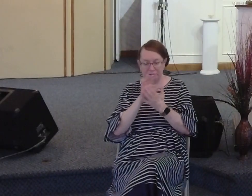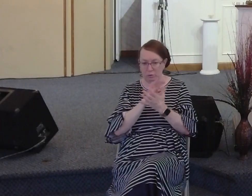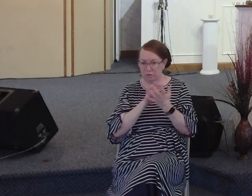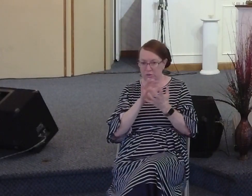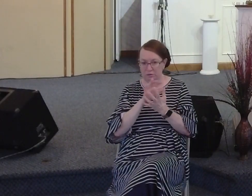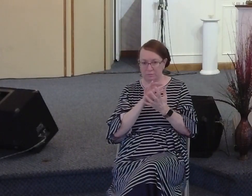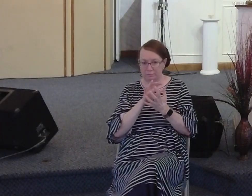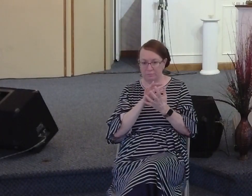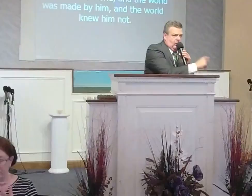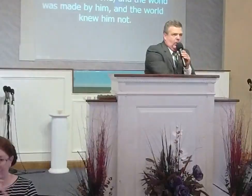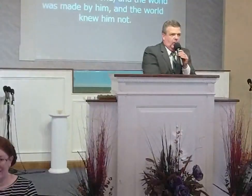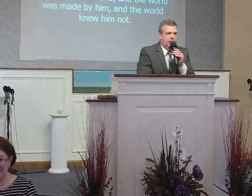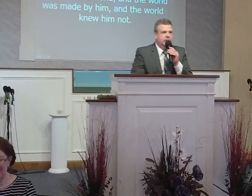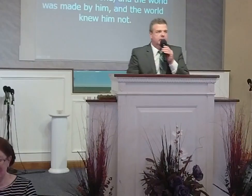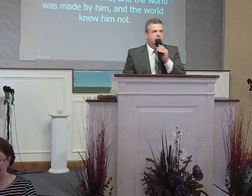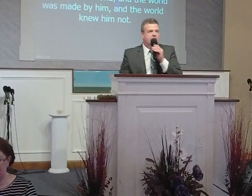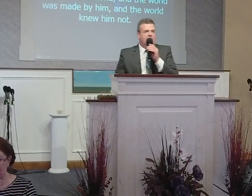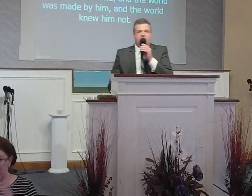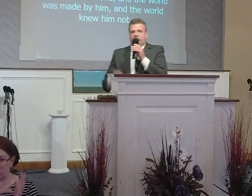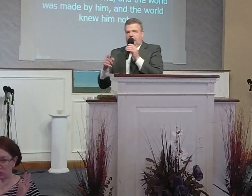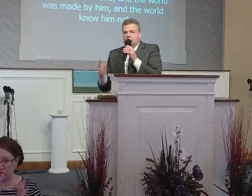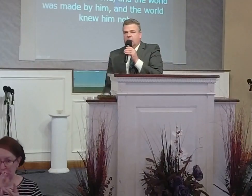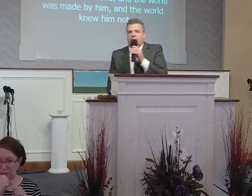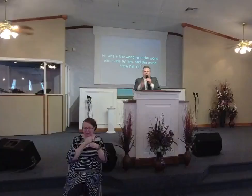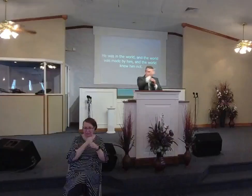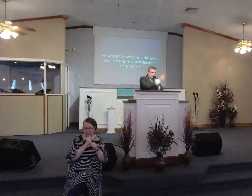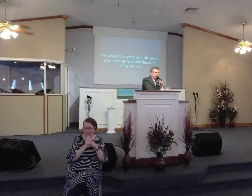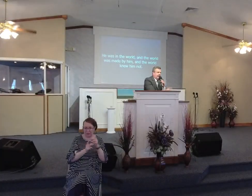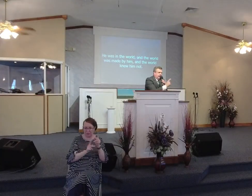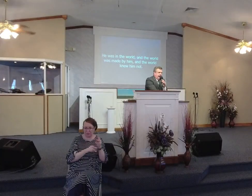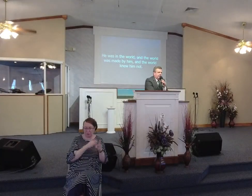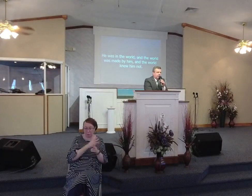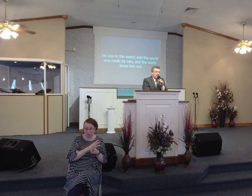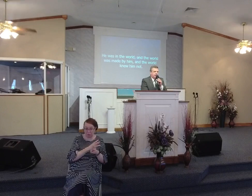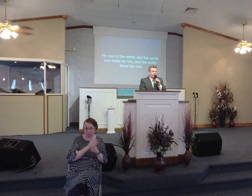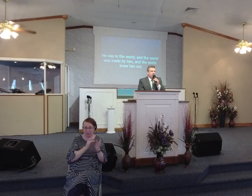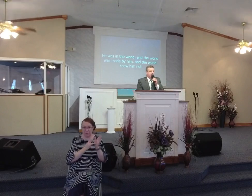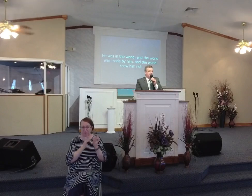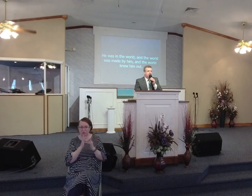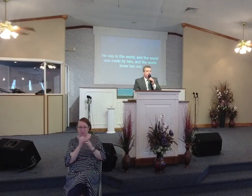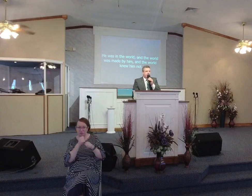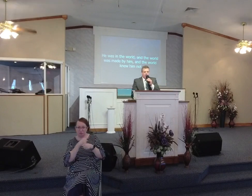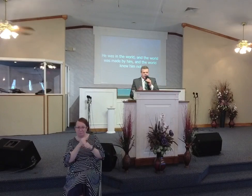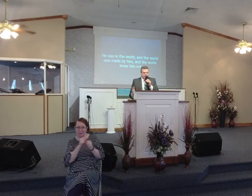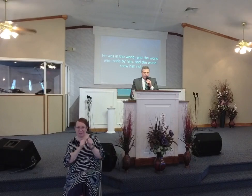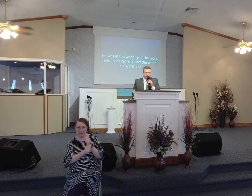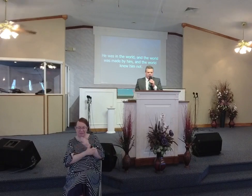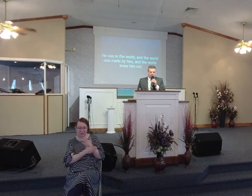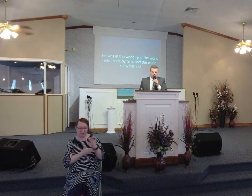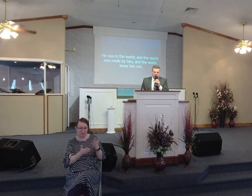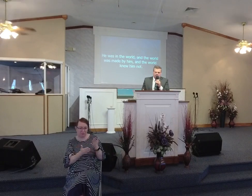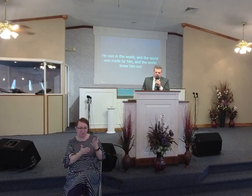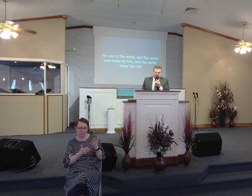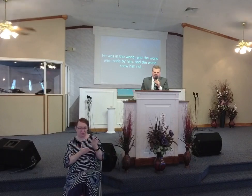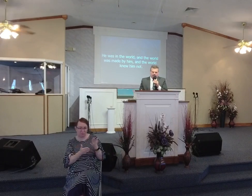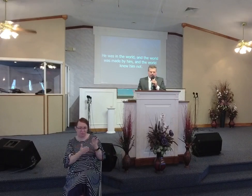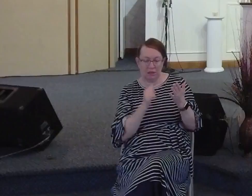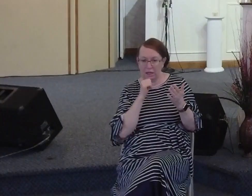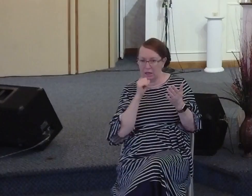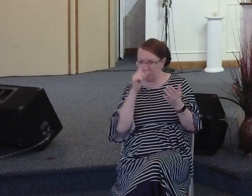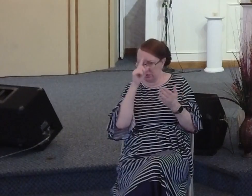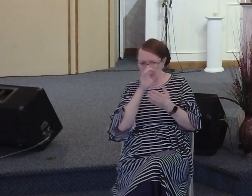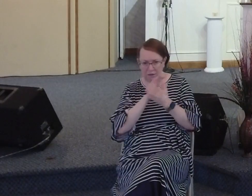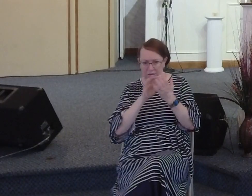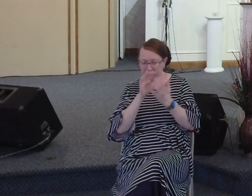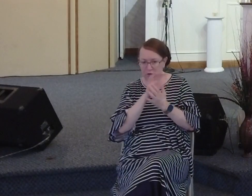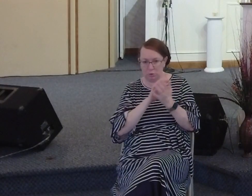estaba confundido. Él solamente dijo, Jesús hizo el mundo y creó todo. No había